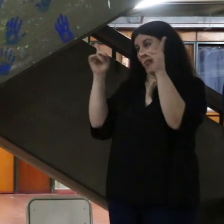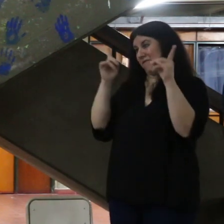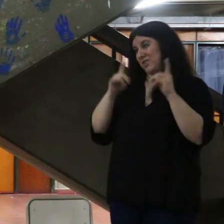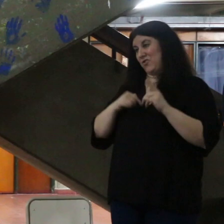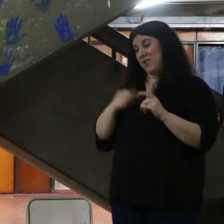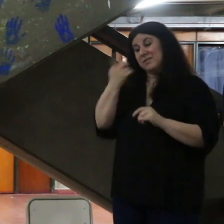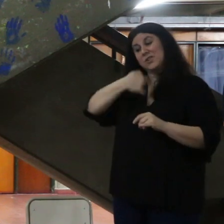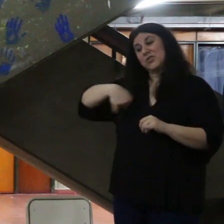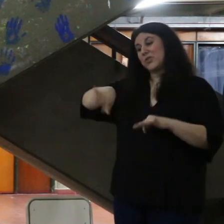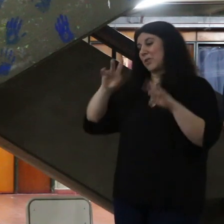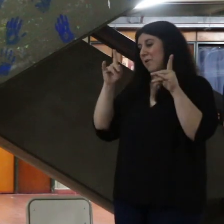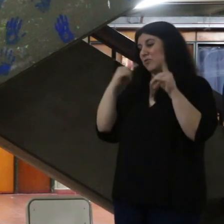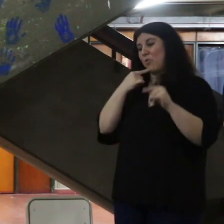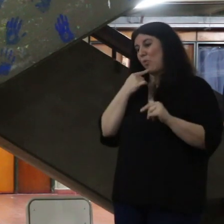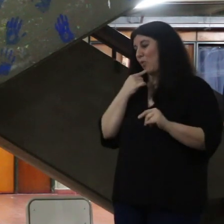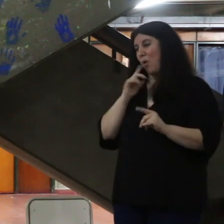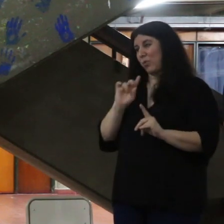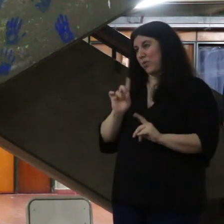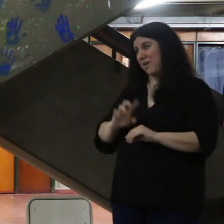segundo.